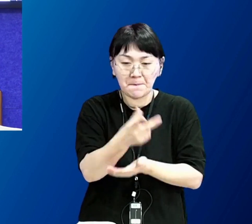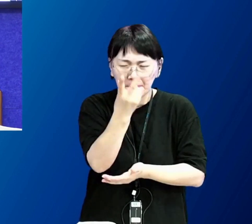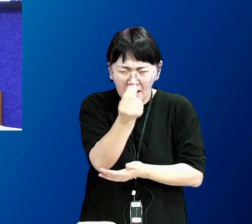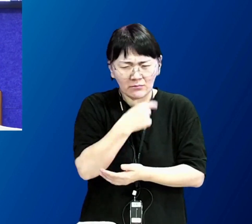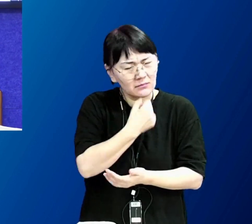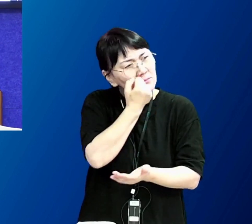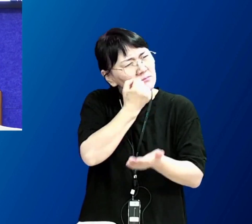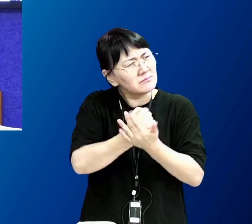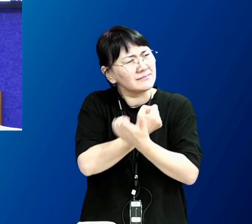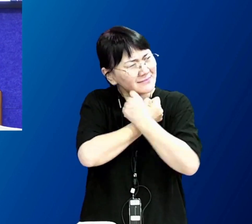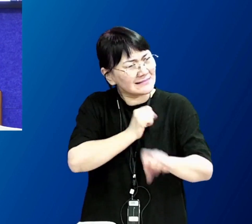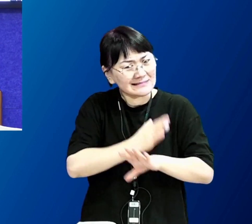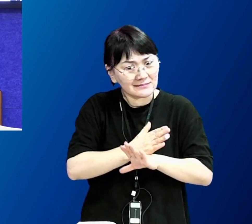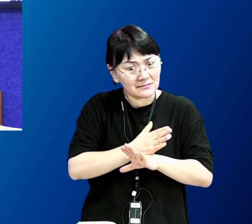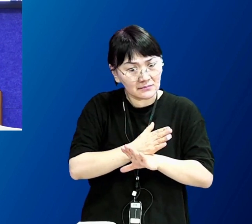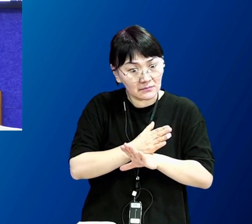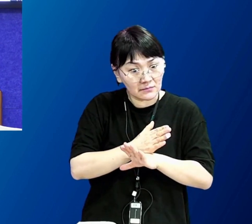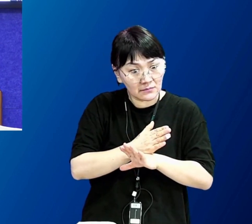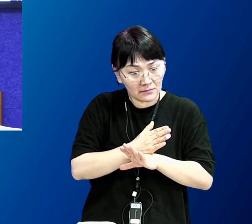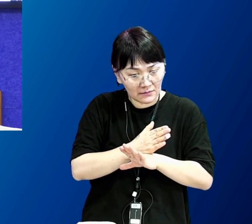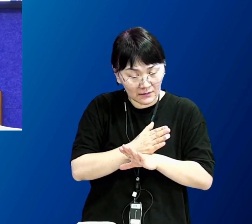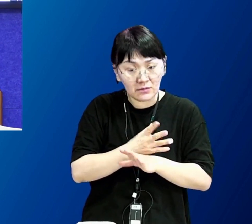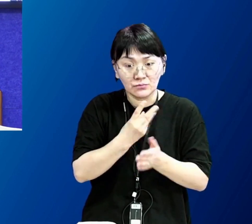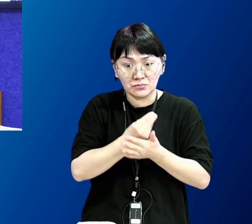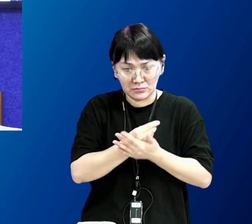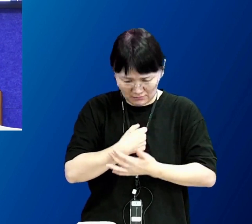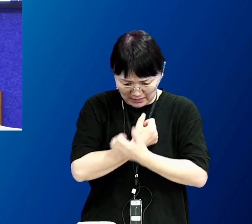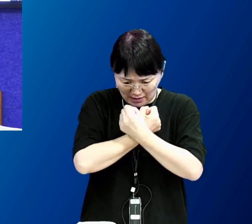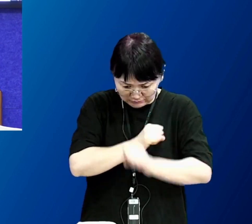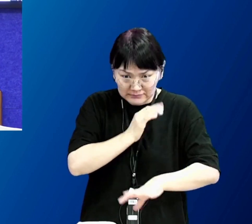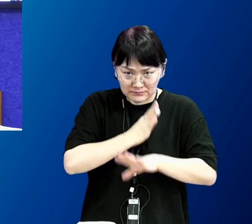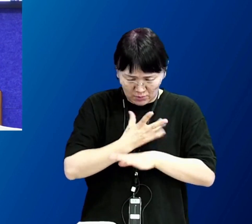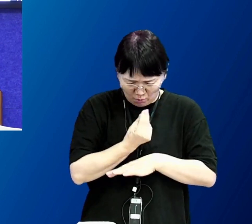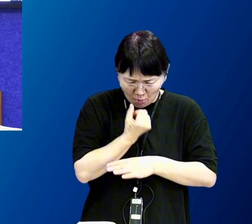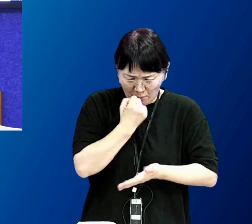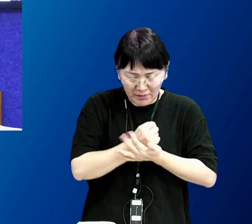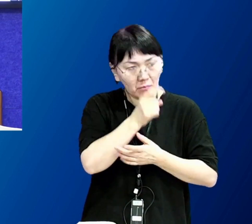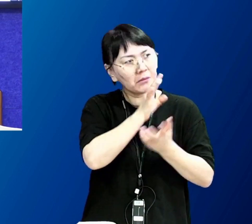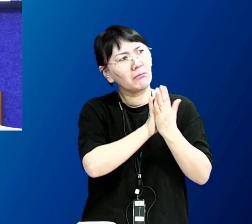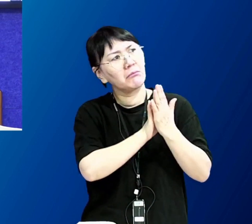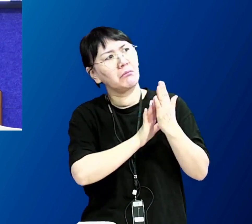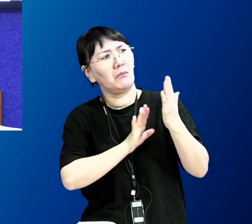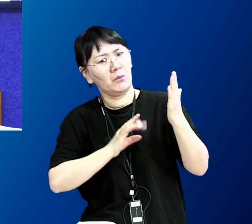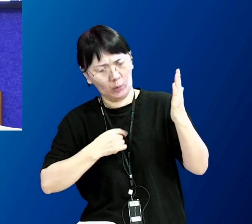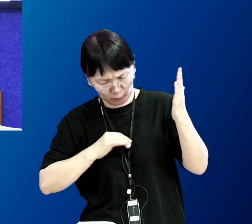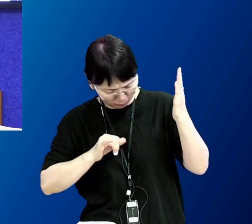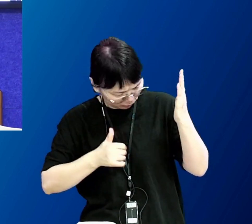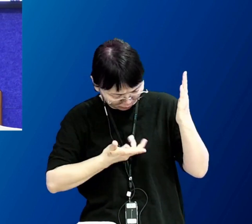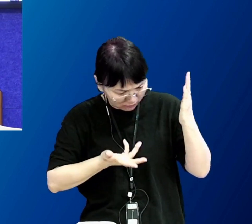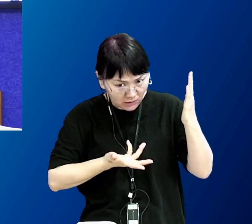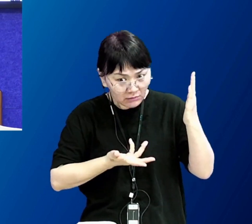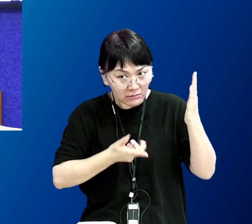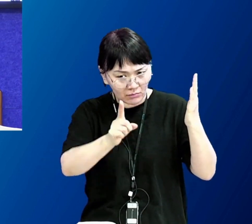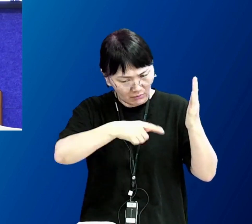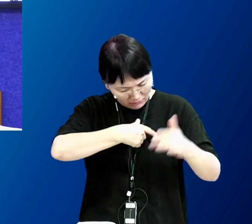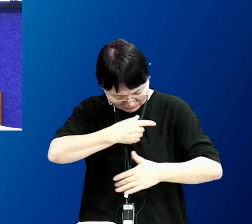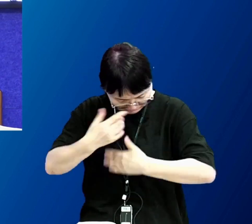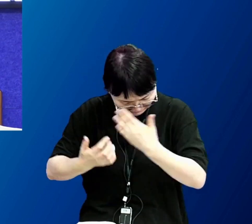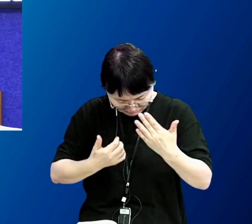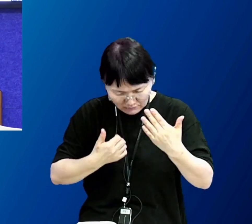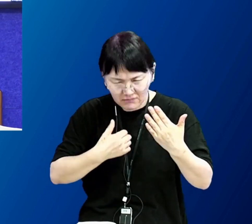бол яагаад би энэ Бурхны хайрнаас холдож эхэлвэ? Тэр учир шалтгааныг нь бид бүхэн олж